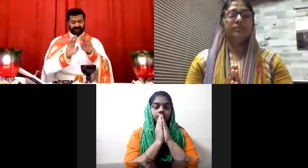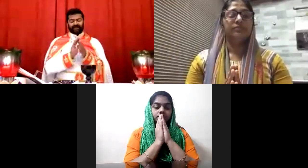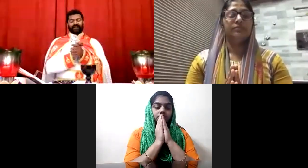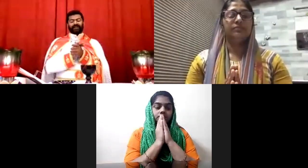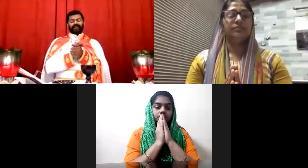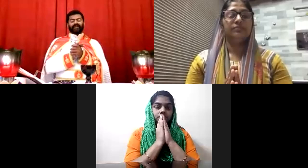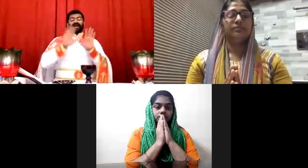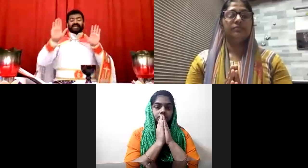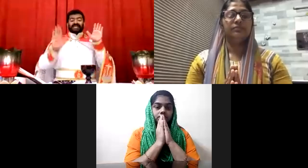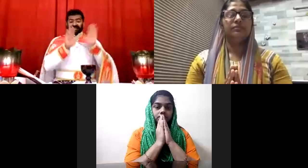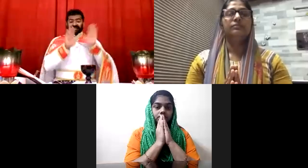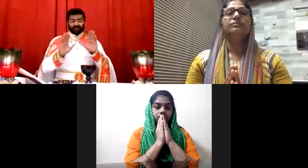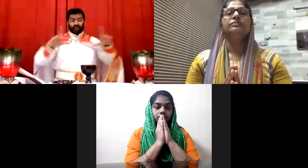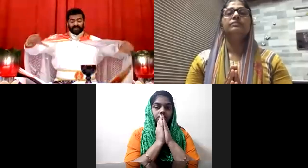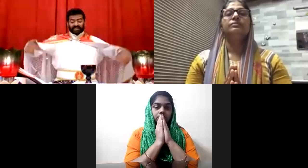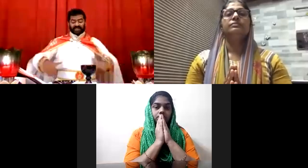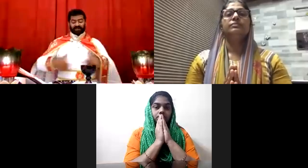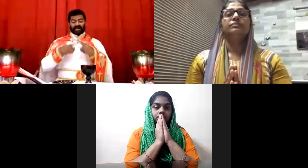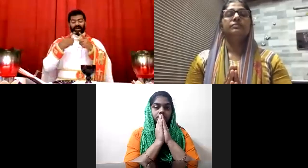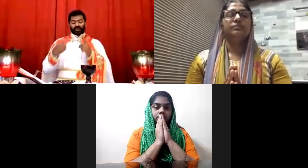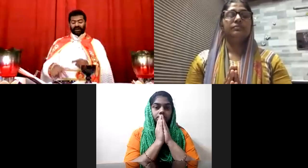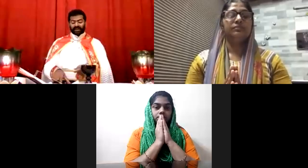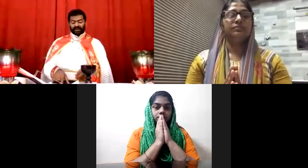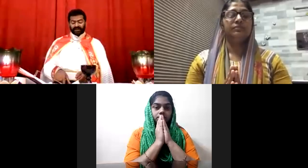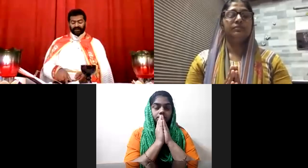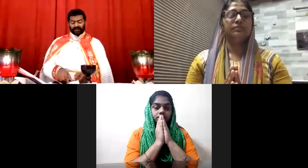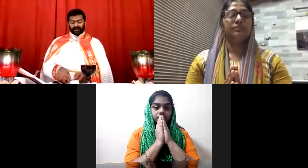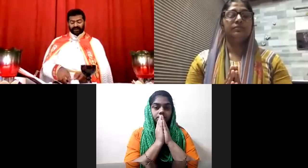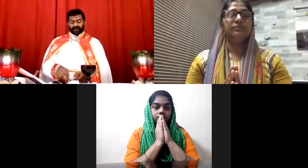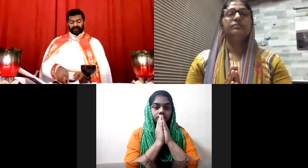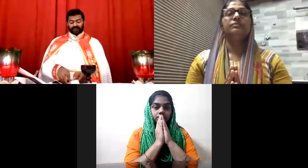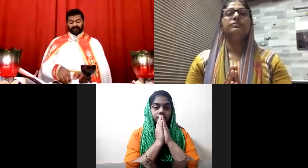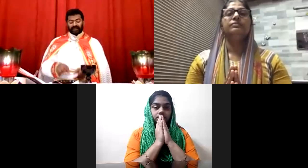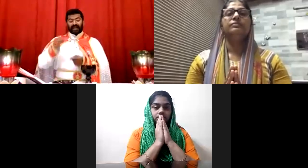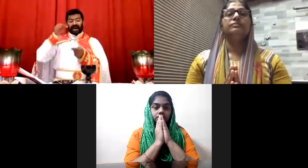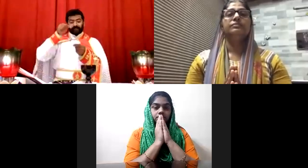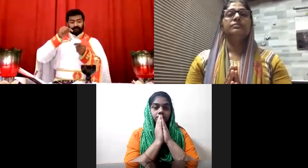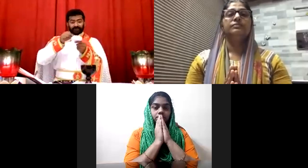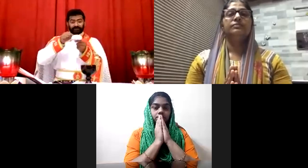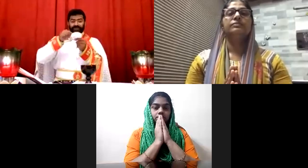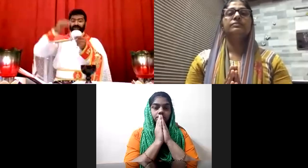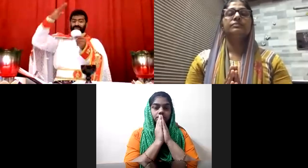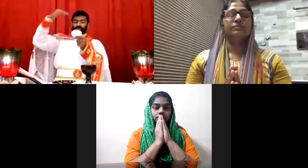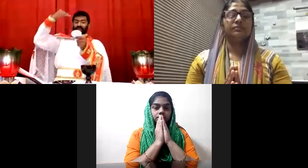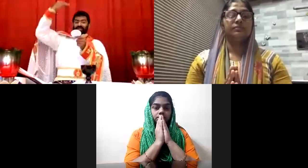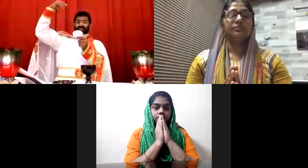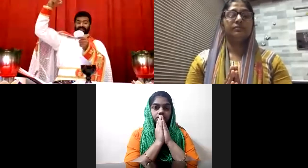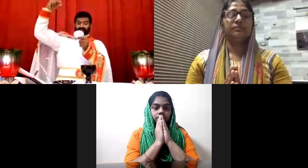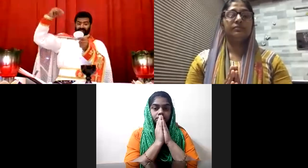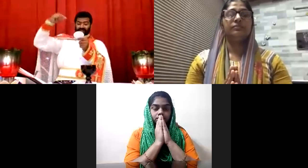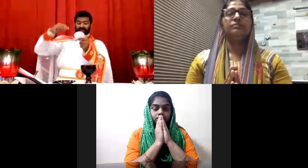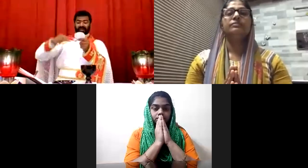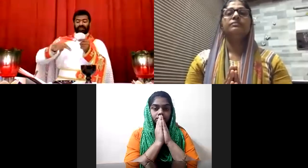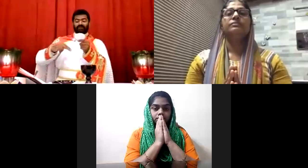ഉണ്ടായിരിക്കട്ടെ. സജീവവും ജീവദായകവുമായ ഈ അപ്പം സ്വർഗത്തിൽ